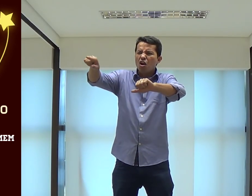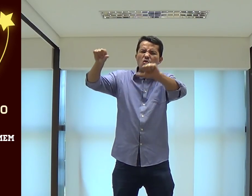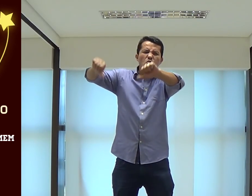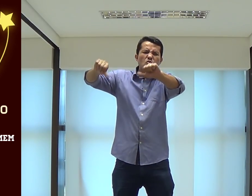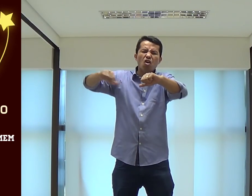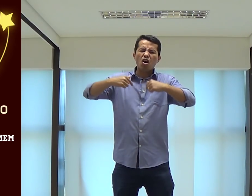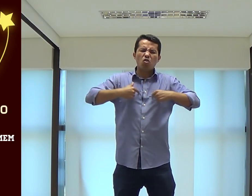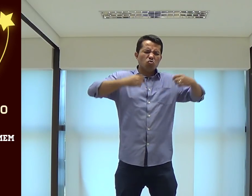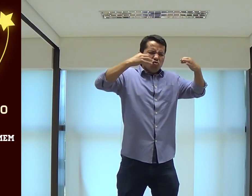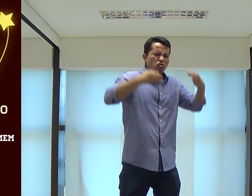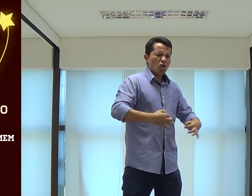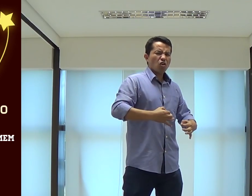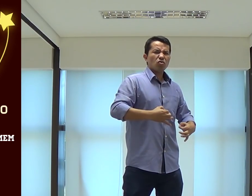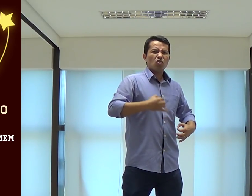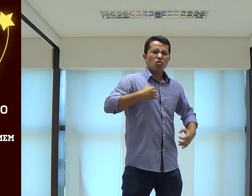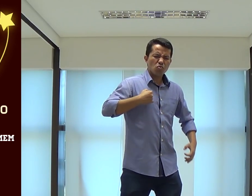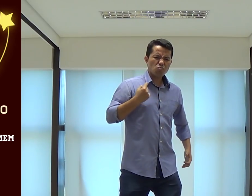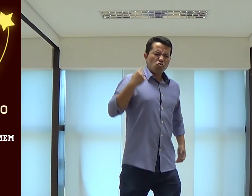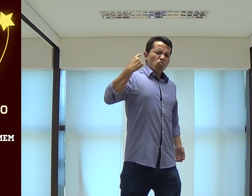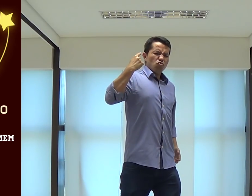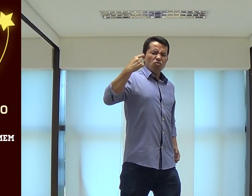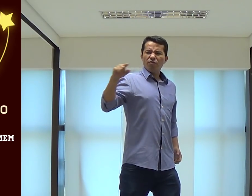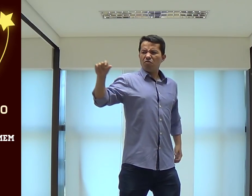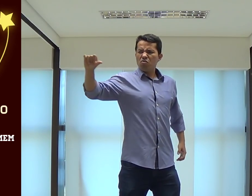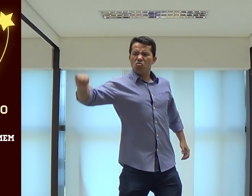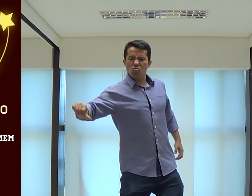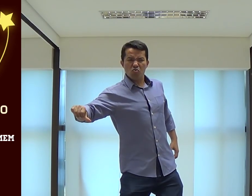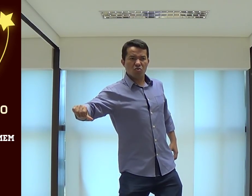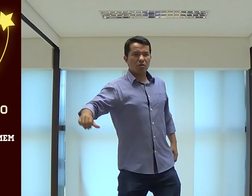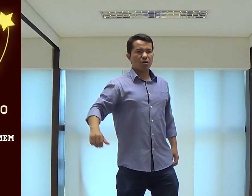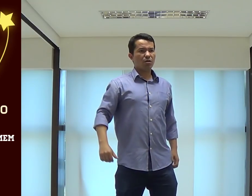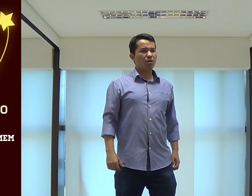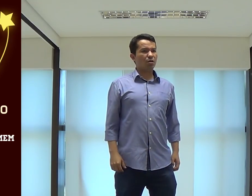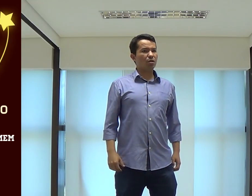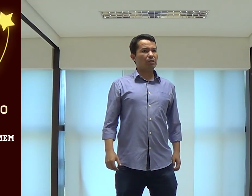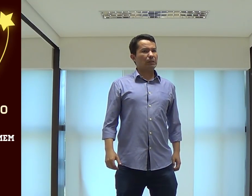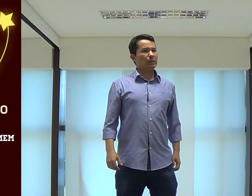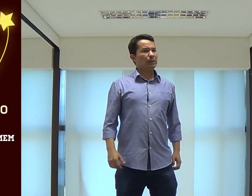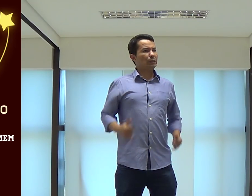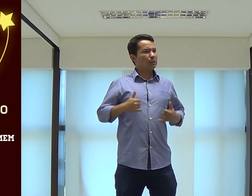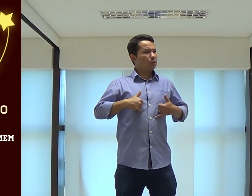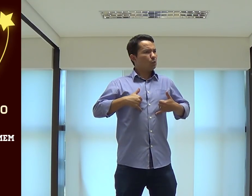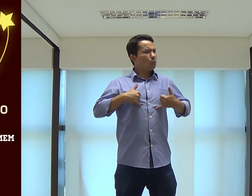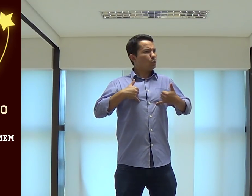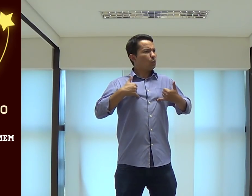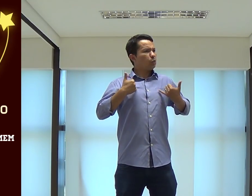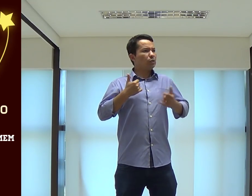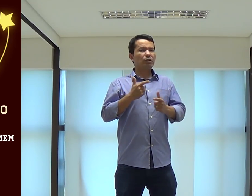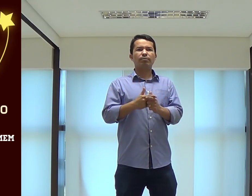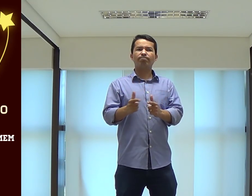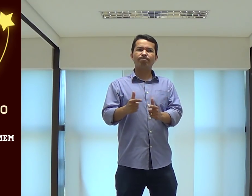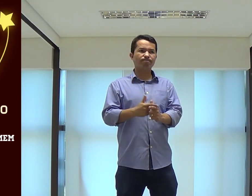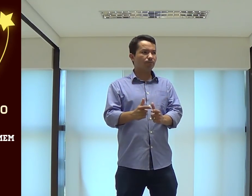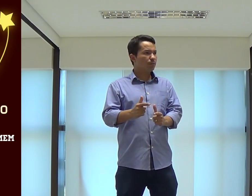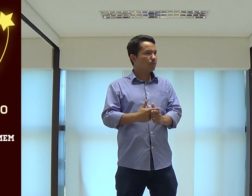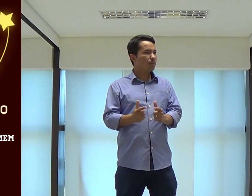você é ruim porque você fez isso, eu sou certo, eu sou único, você, eu sou melhor que você. Isso é um orgulho, isso